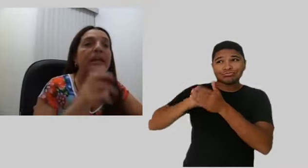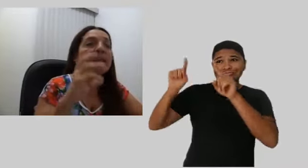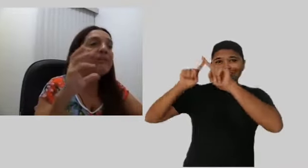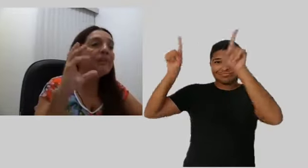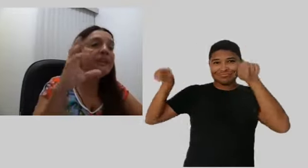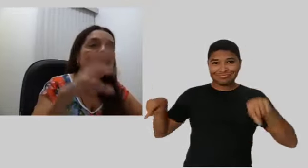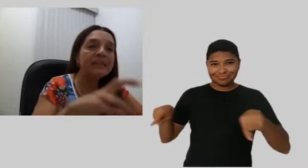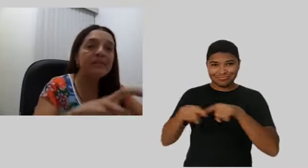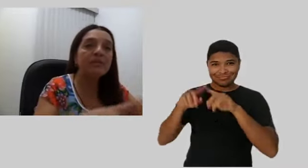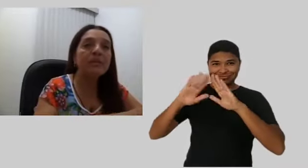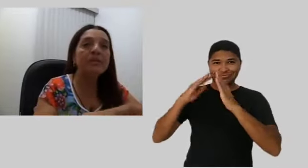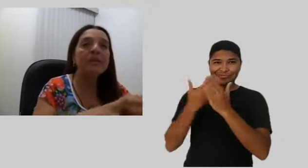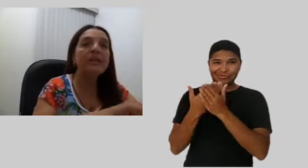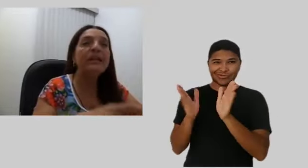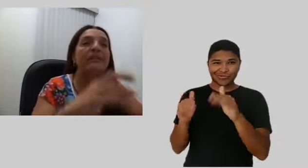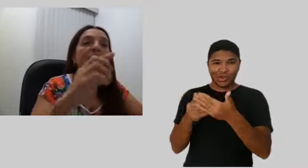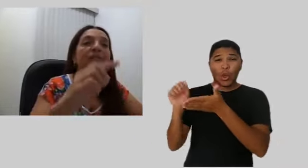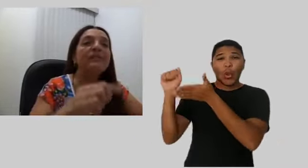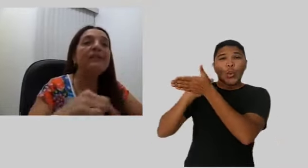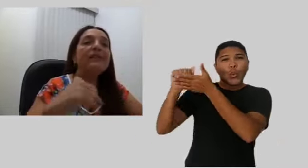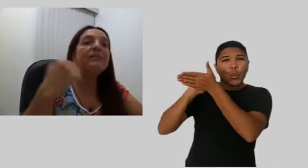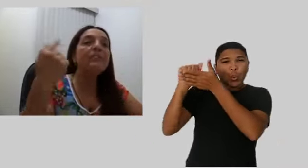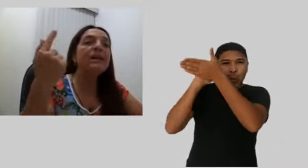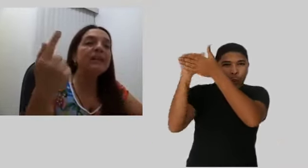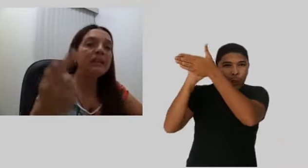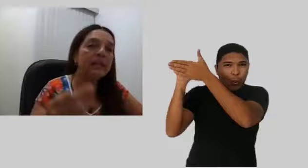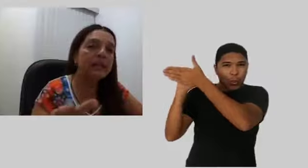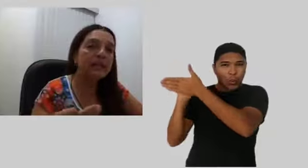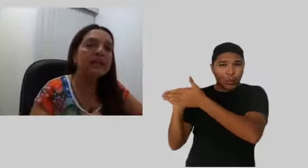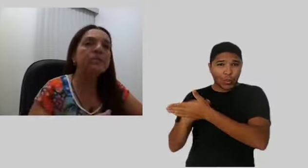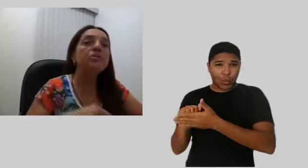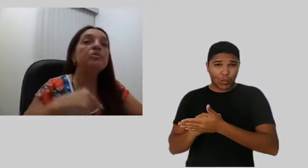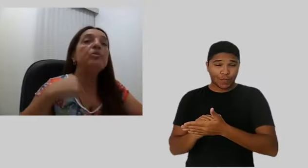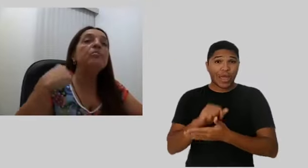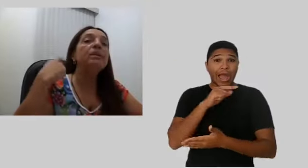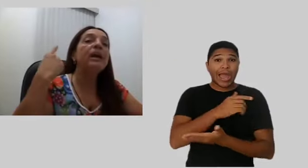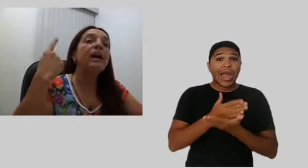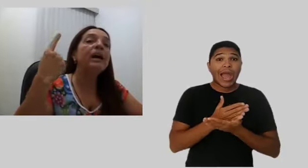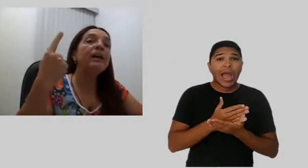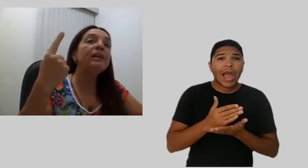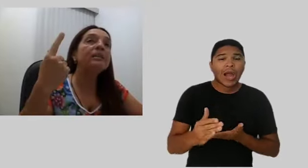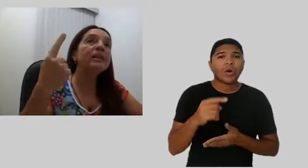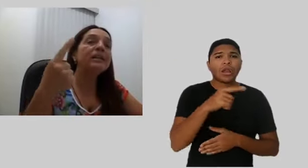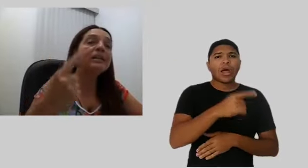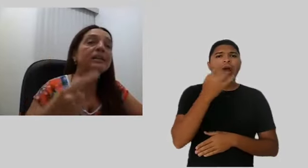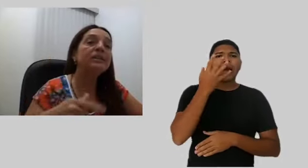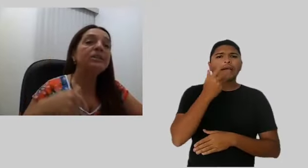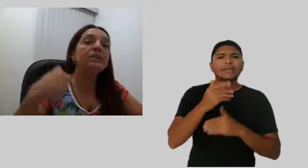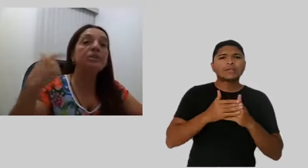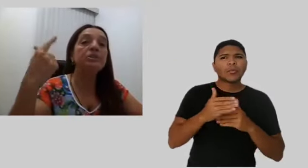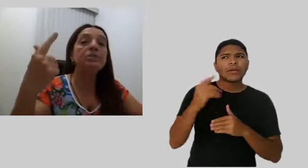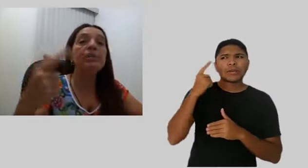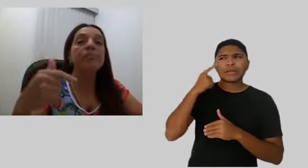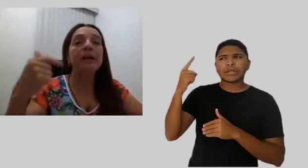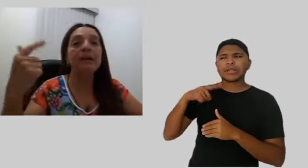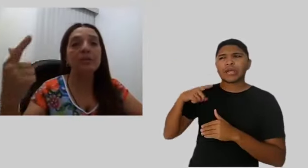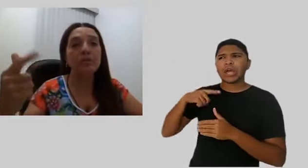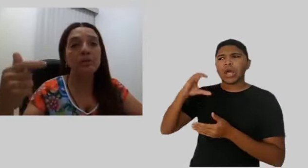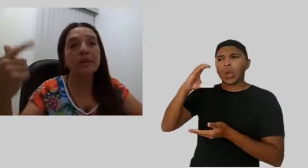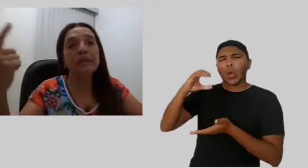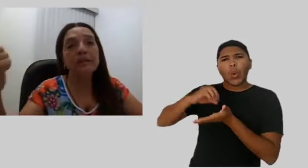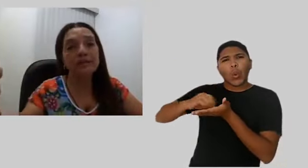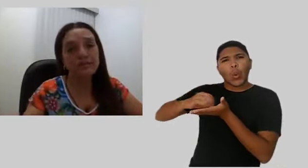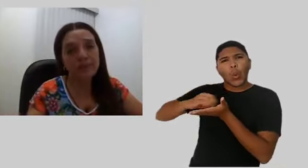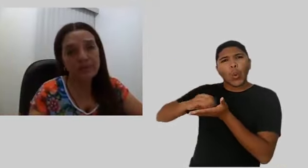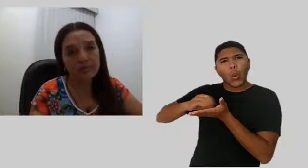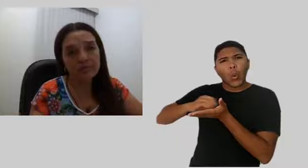né? Ela vai, nesse momento aqui, ela vai debater sobre as características de um